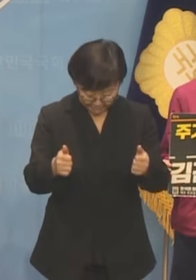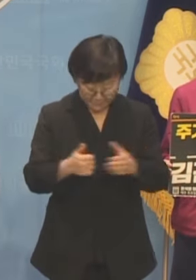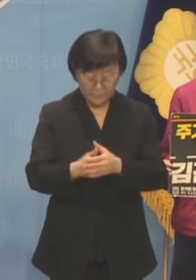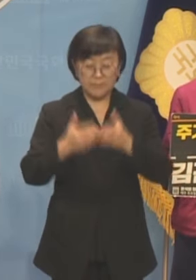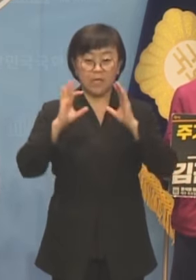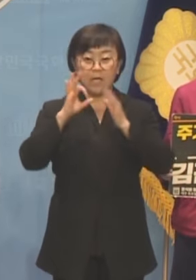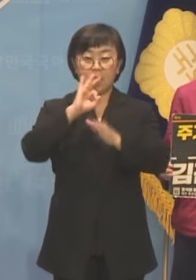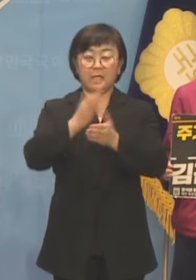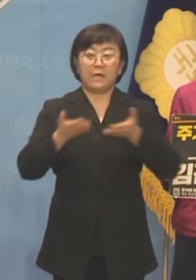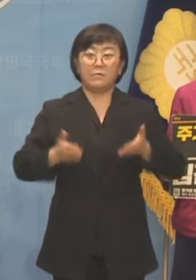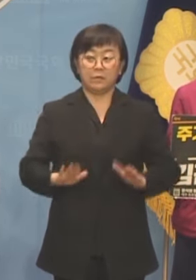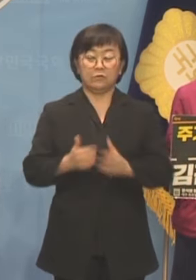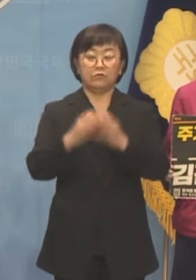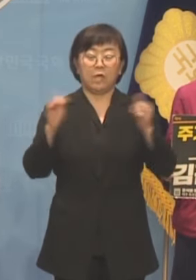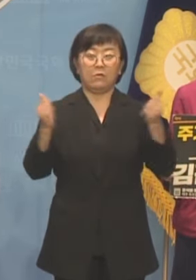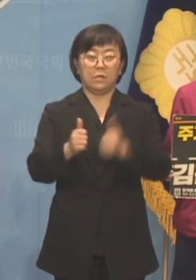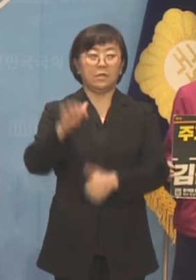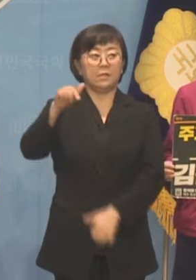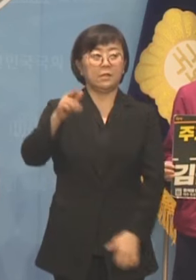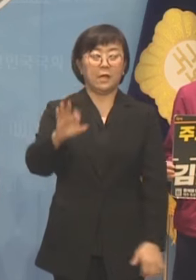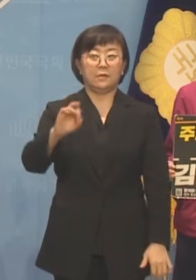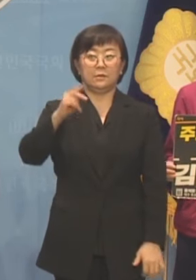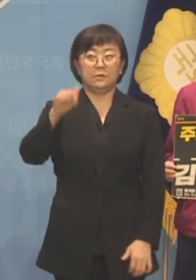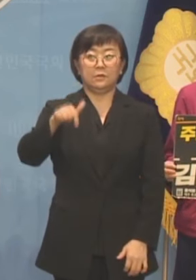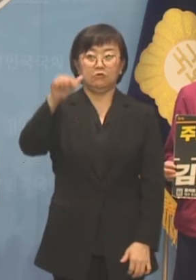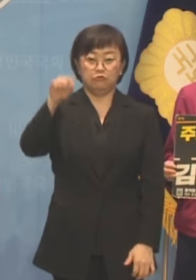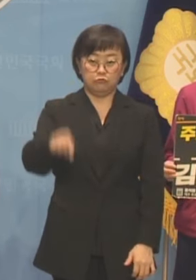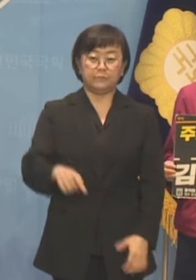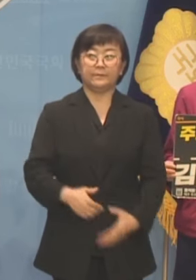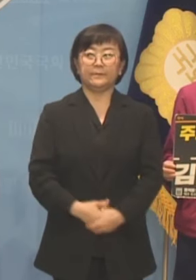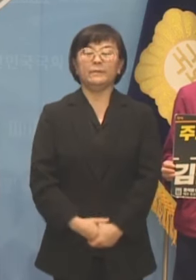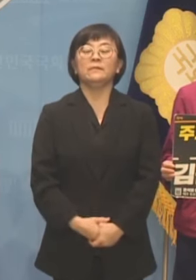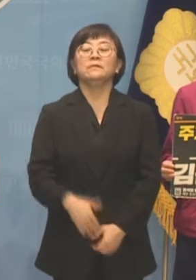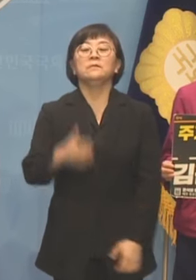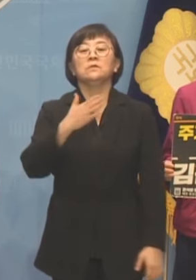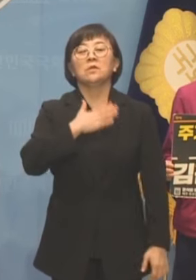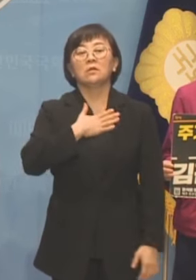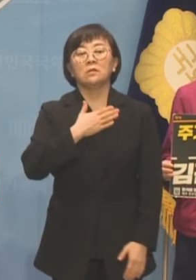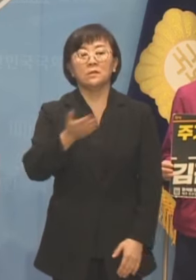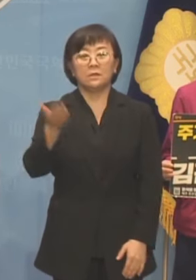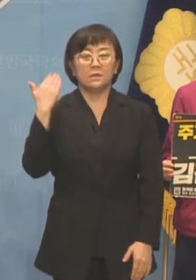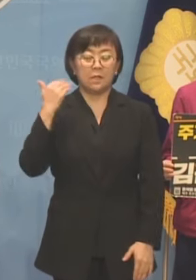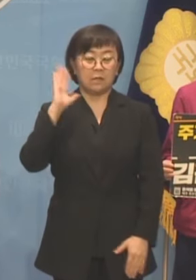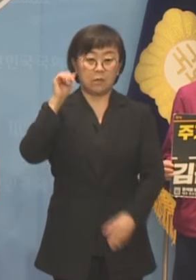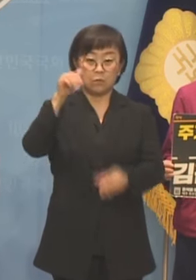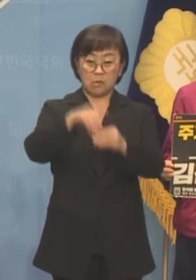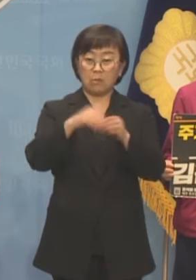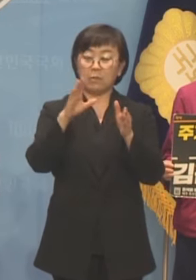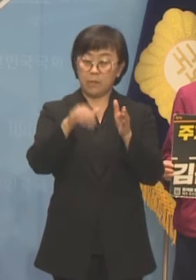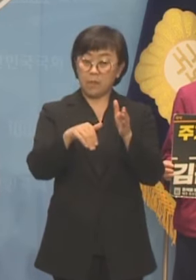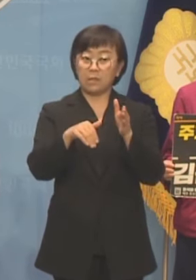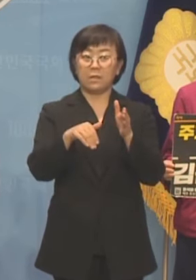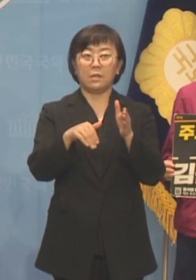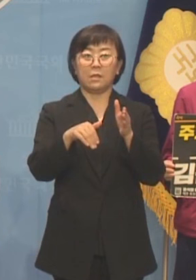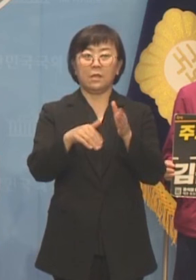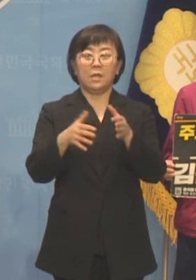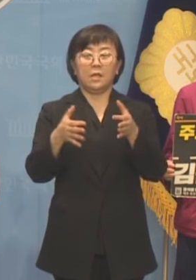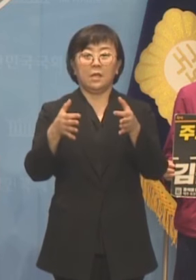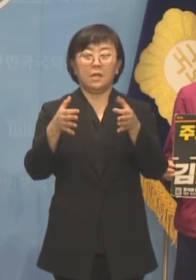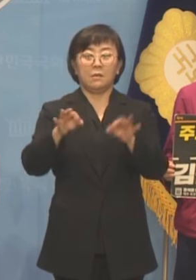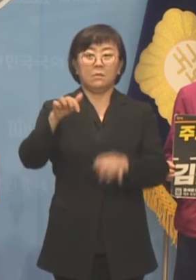안녕하시 만안구 출신 국회의원 강두구 저는 지난 대선 때